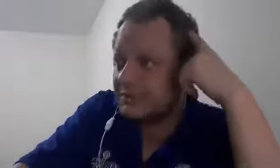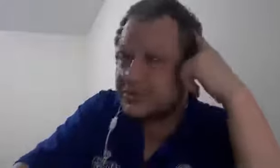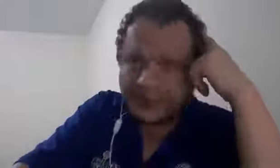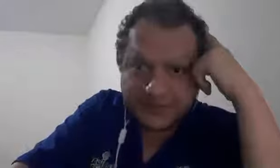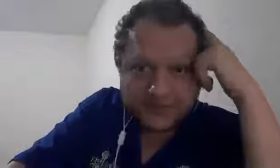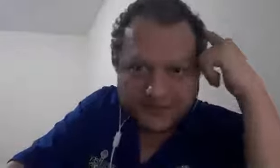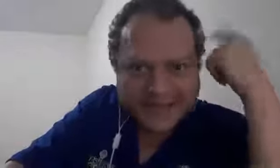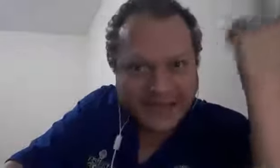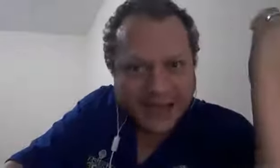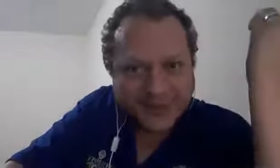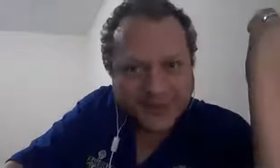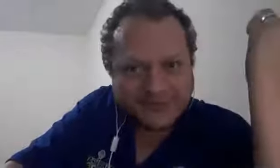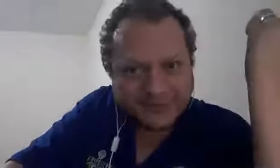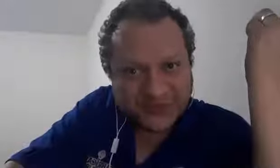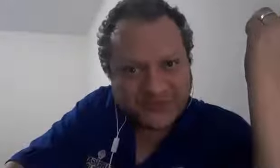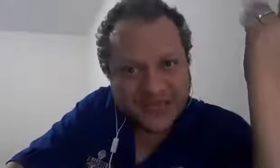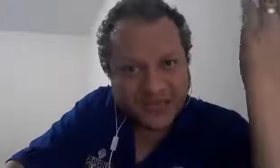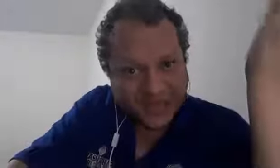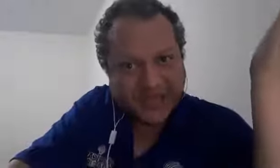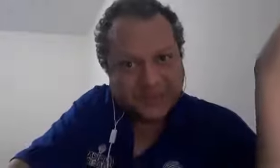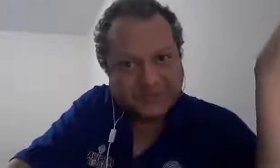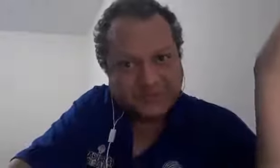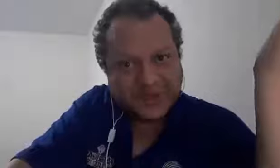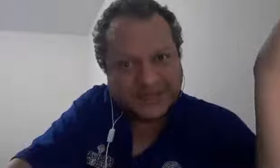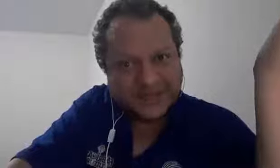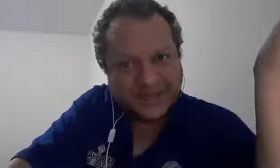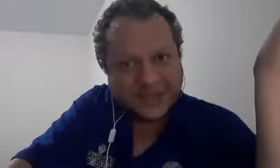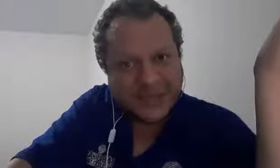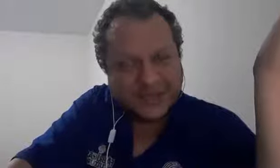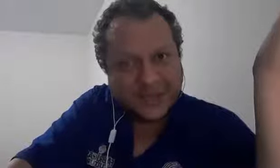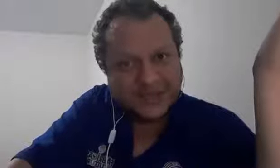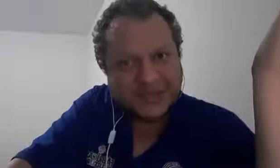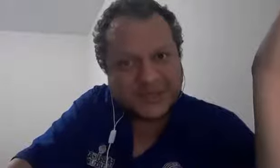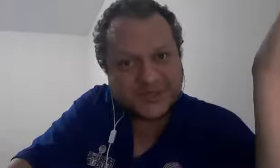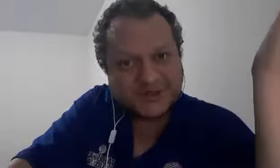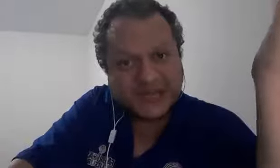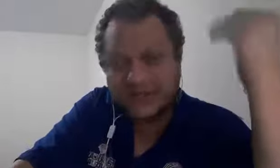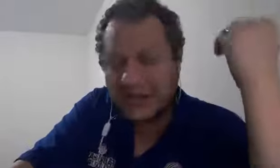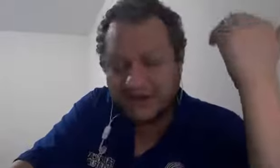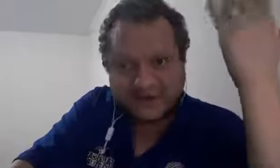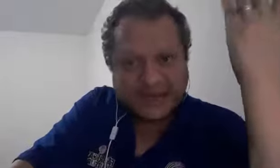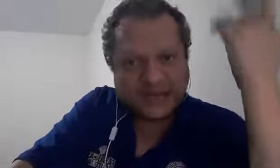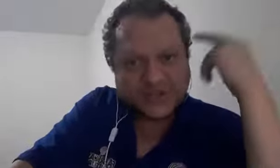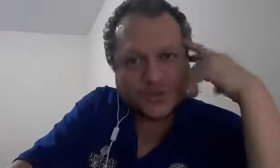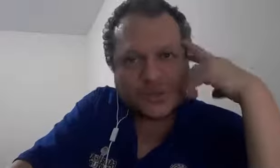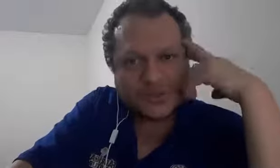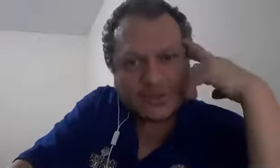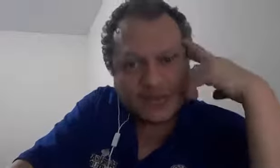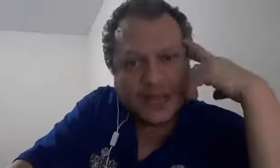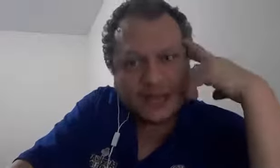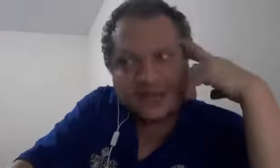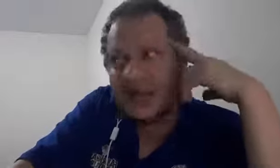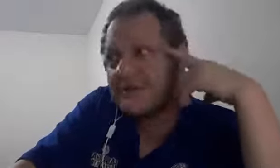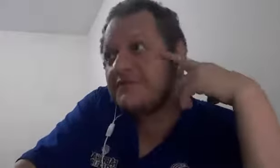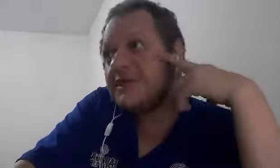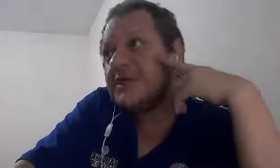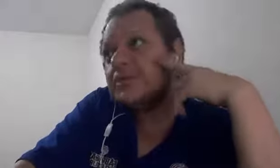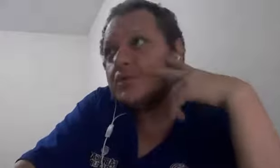Vimos que é possível fazer arte, não é verdade? Já que é um ateliê de arte com Libras, não é verdade? Fazer arte com línguas e sinais.